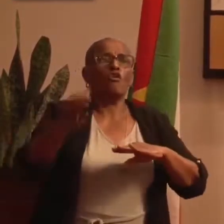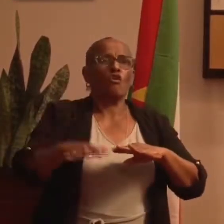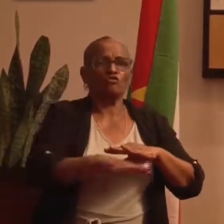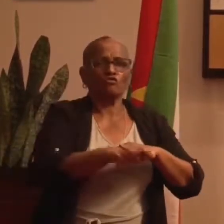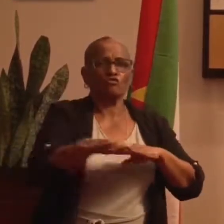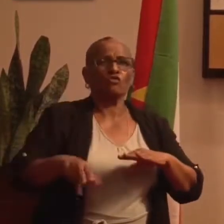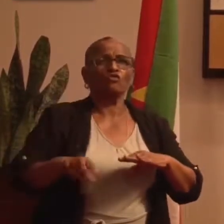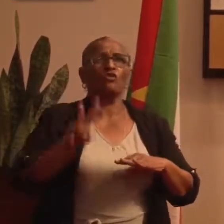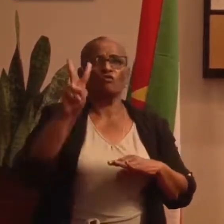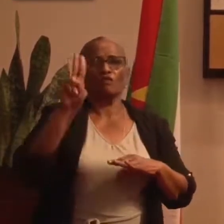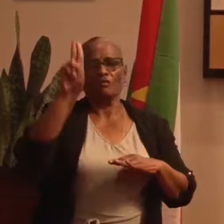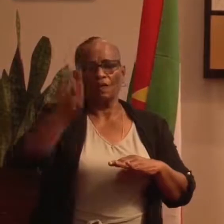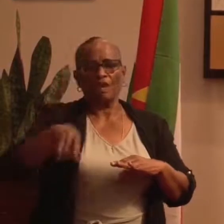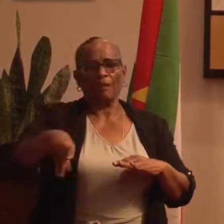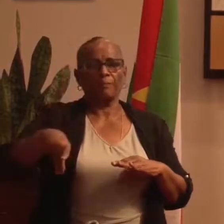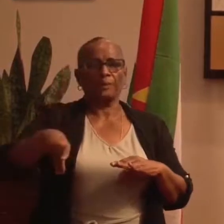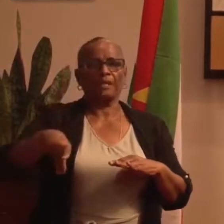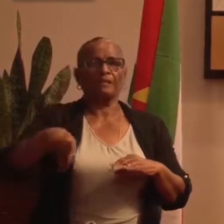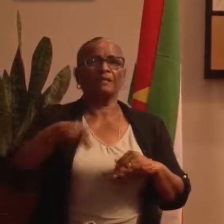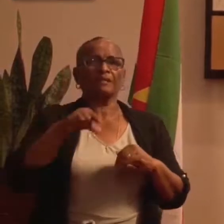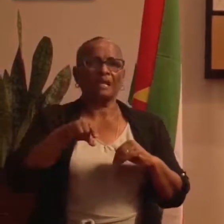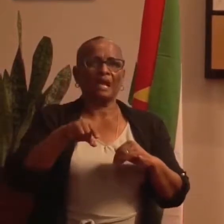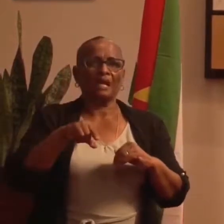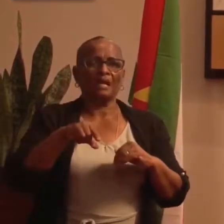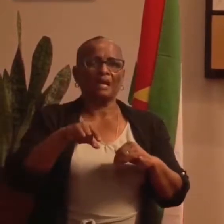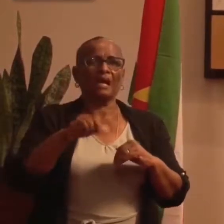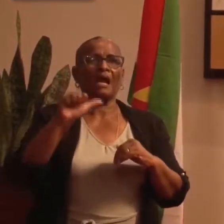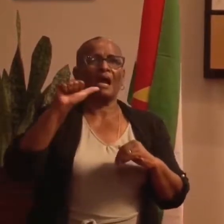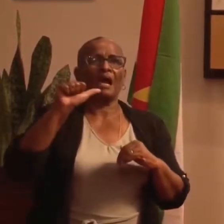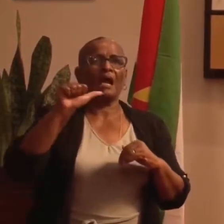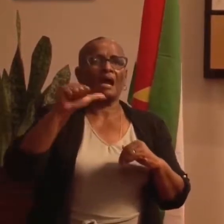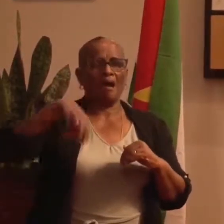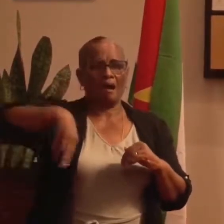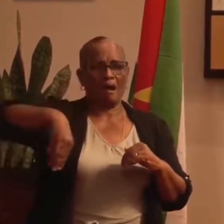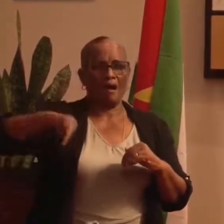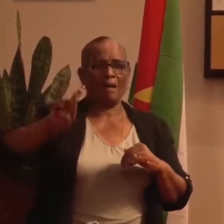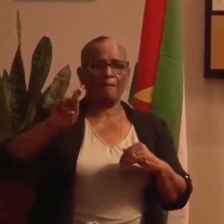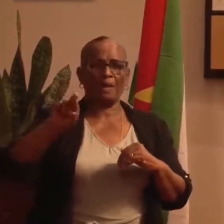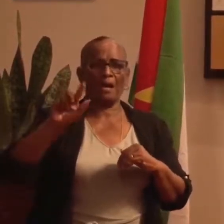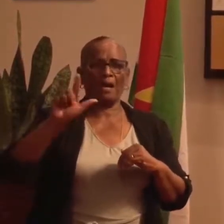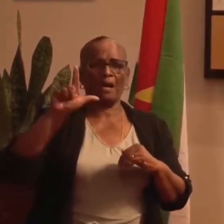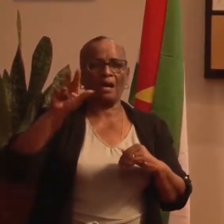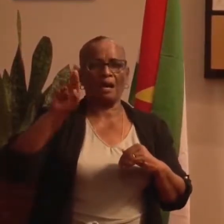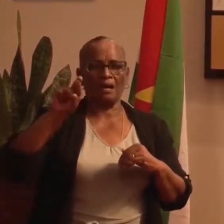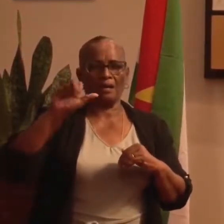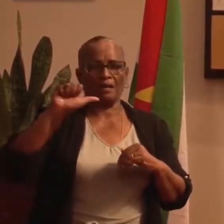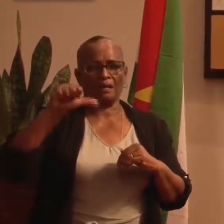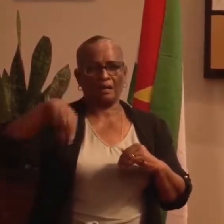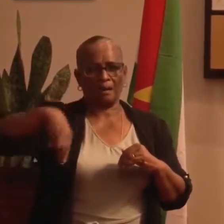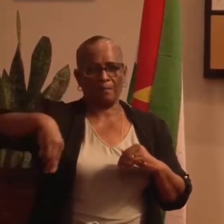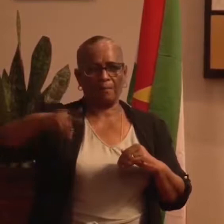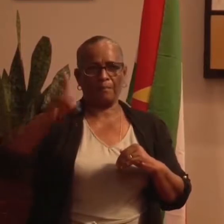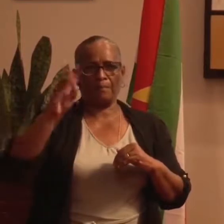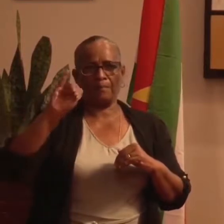VHP. Daar hebben we Amar Ramadin. Nummer